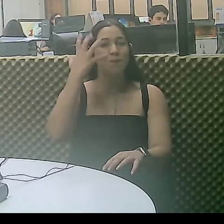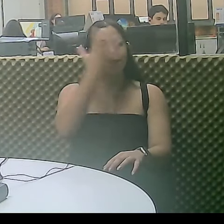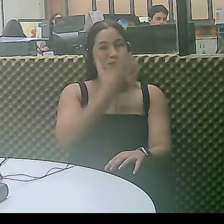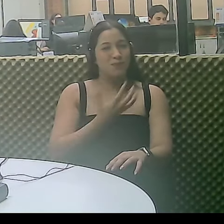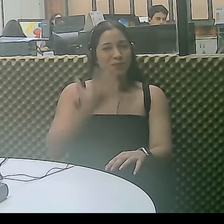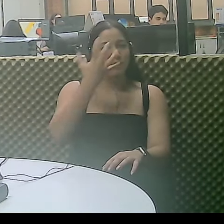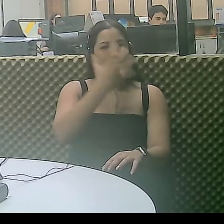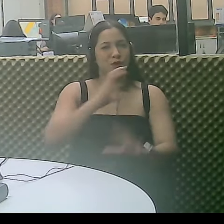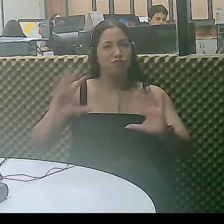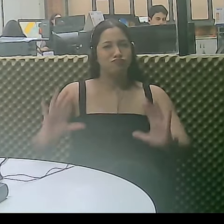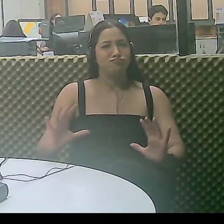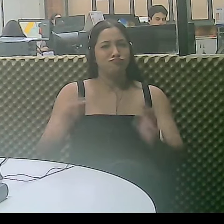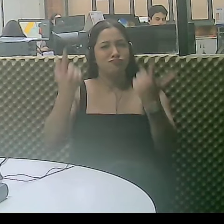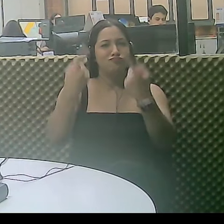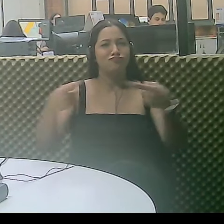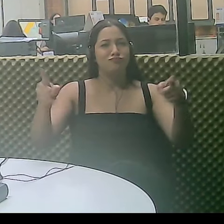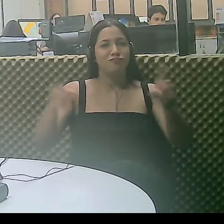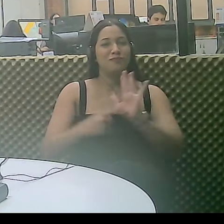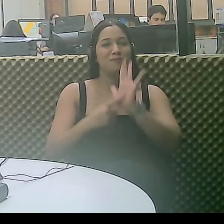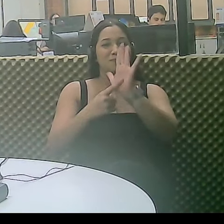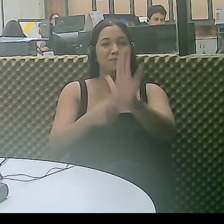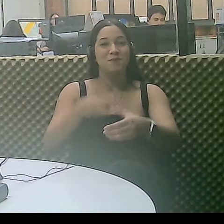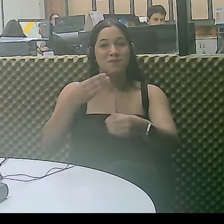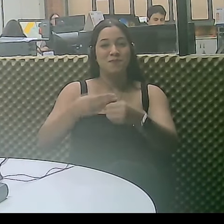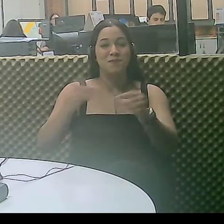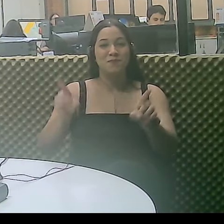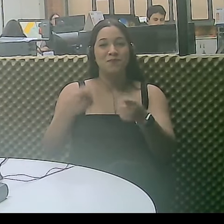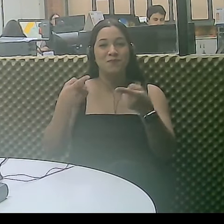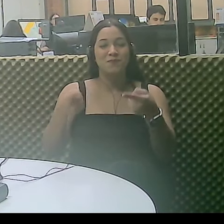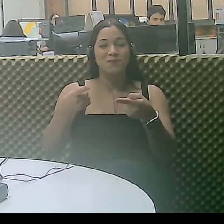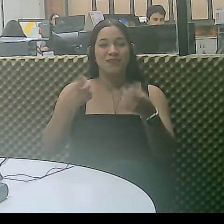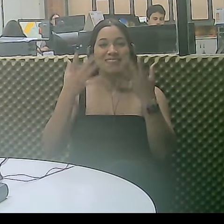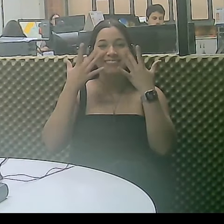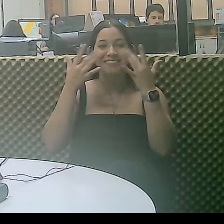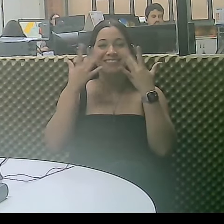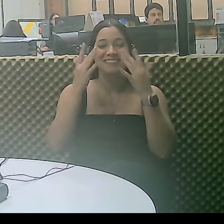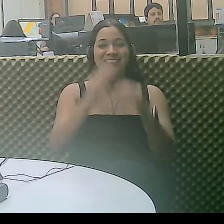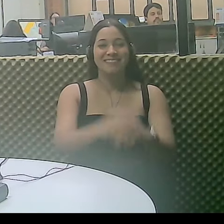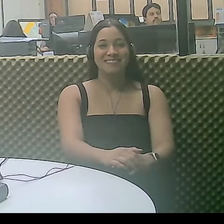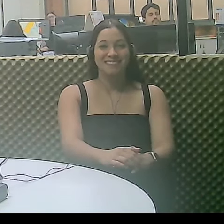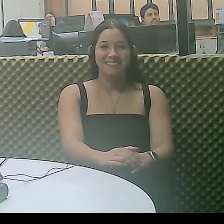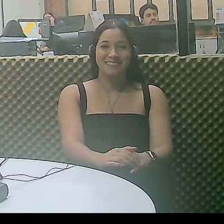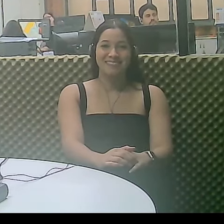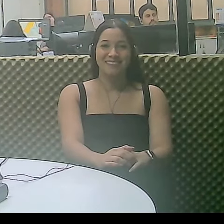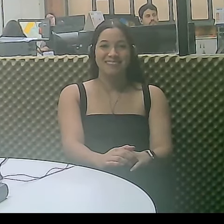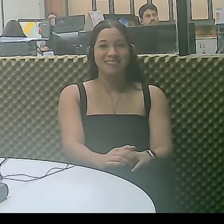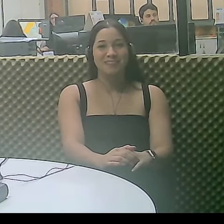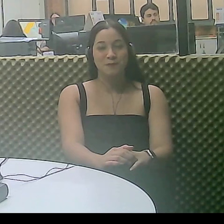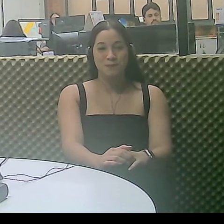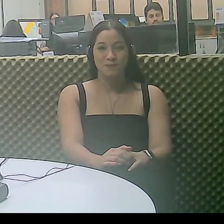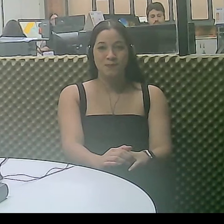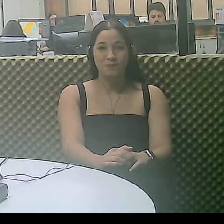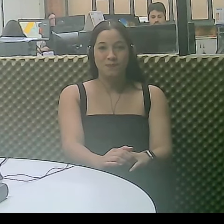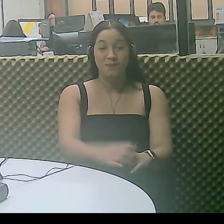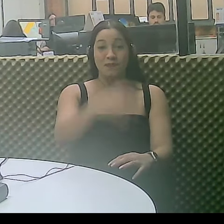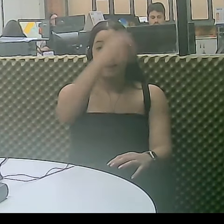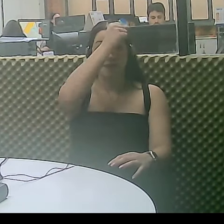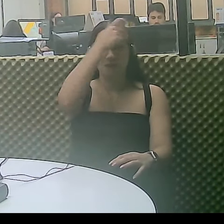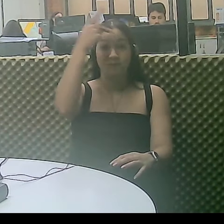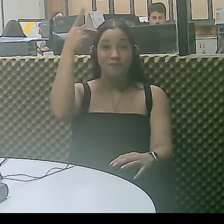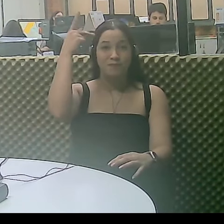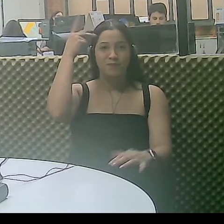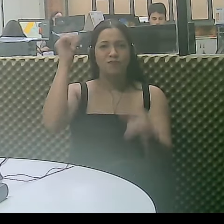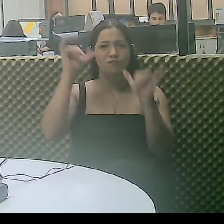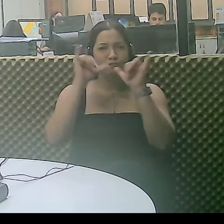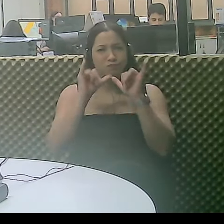é celebrado com o concerto da banda municipal no Teatro Municipal. E ainda, Prefeitura